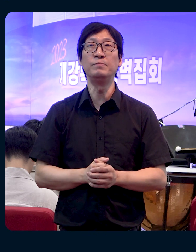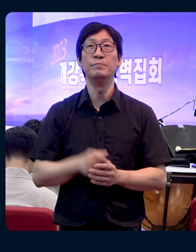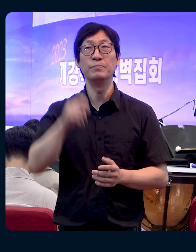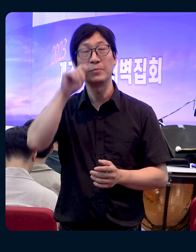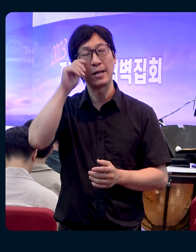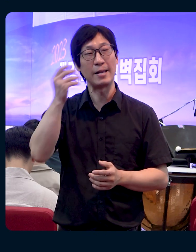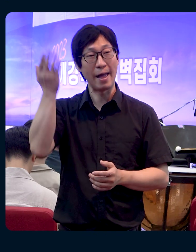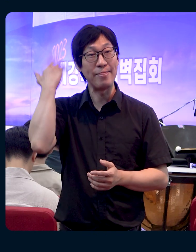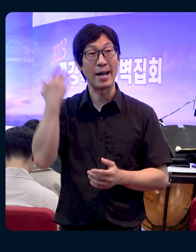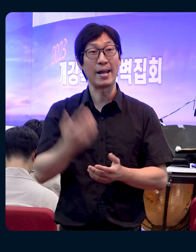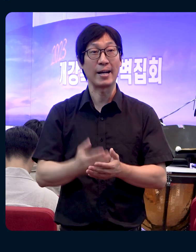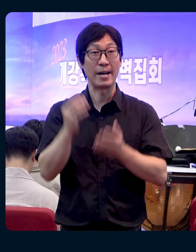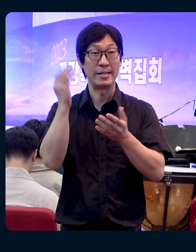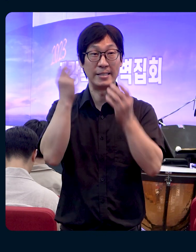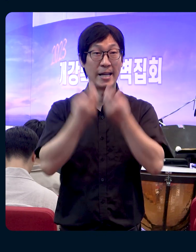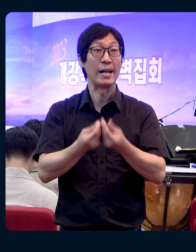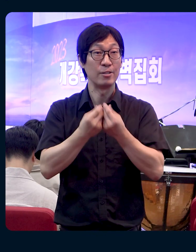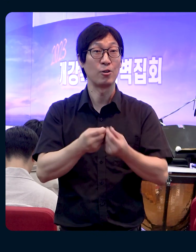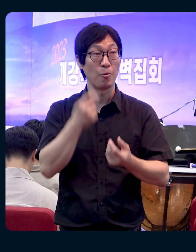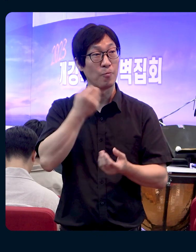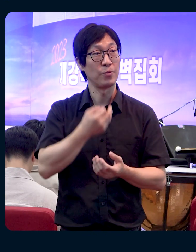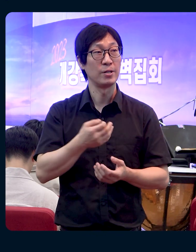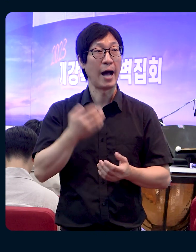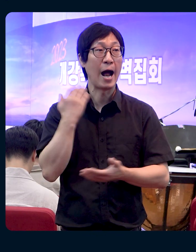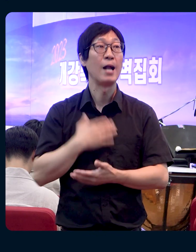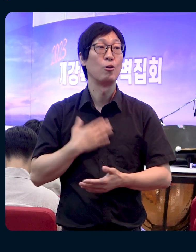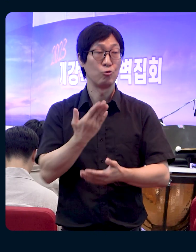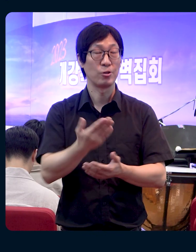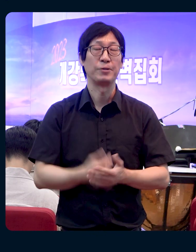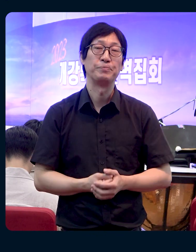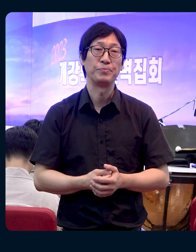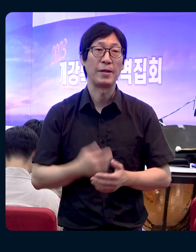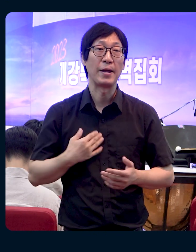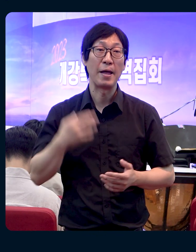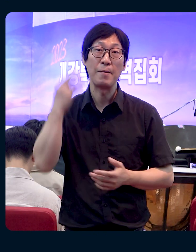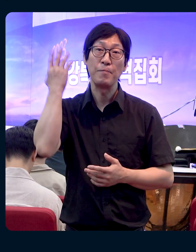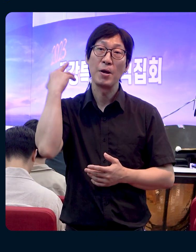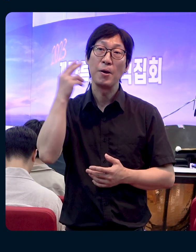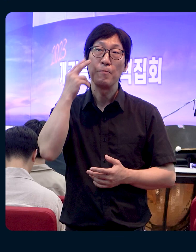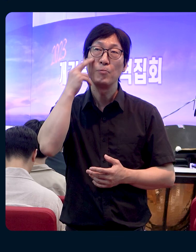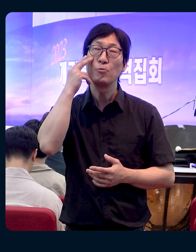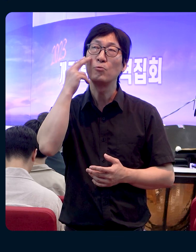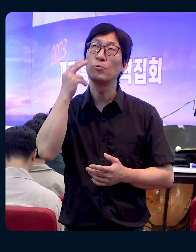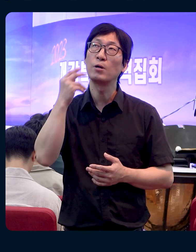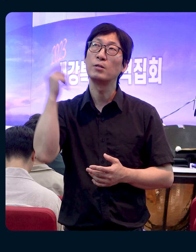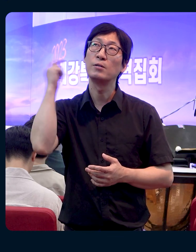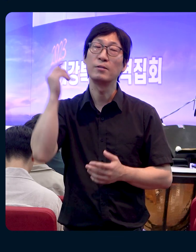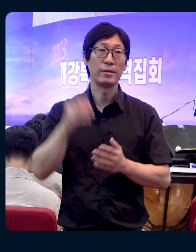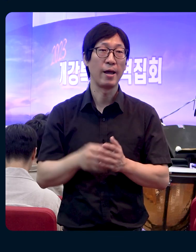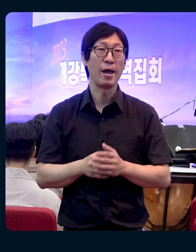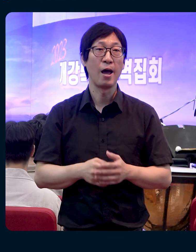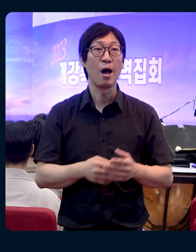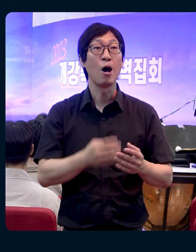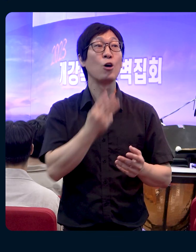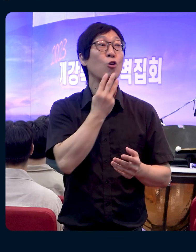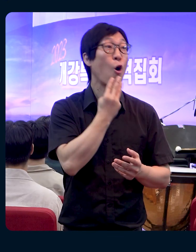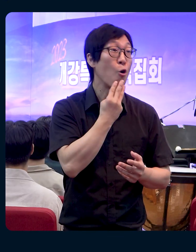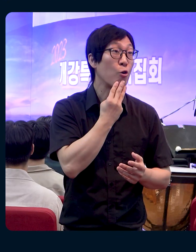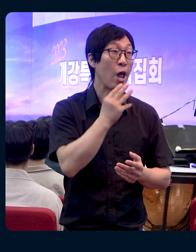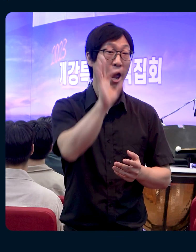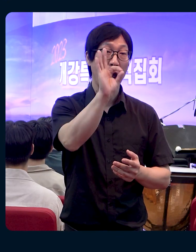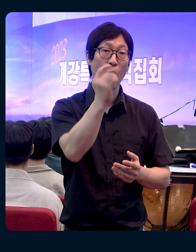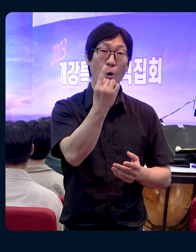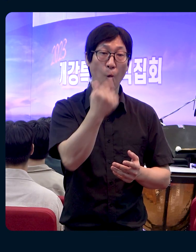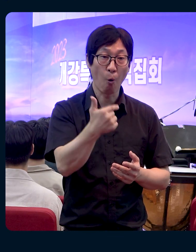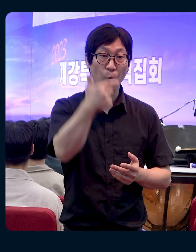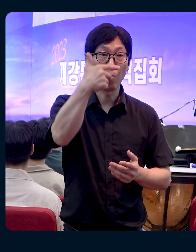오래된 얘기지만 제가 예전에 미국에 있으면서 서울의 온누리교회에서 그 플러그인이라고 하는 집회가 있었어요.